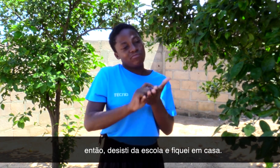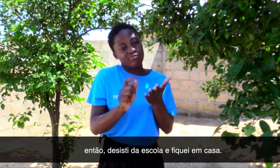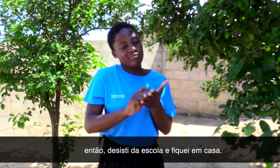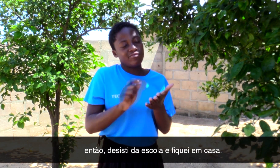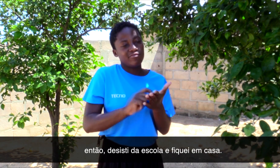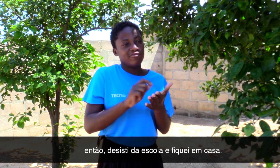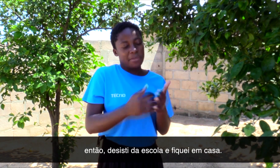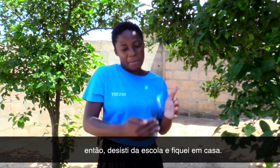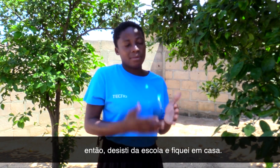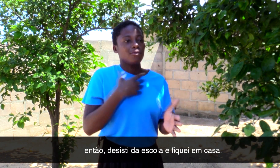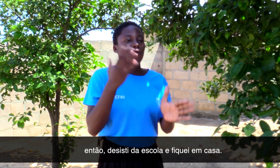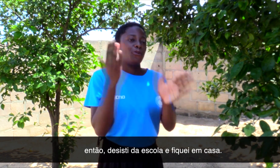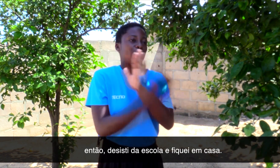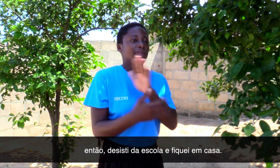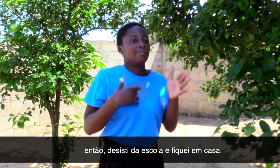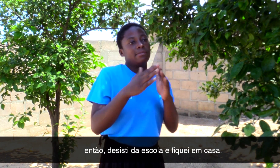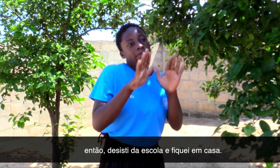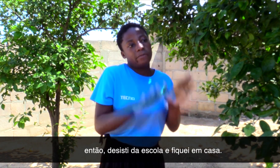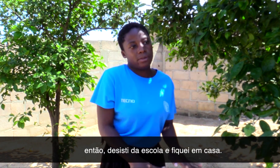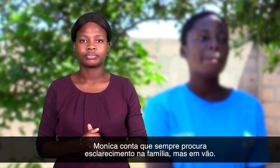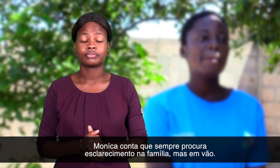e fiquei em casa.